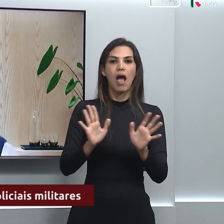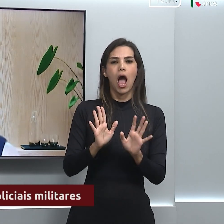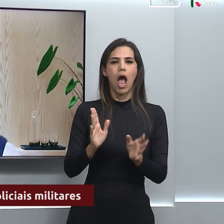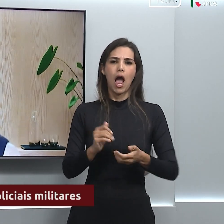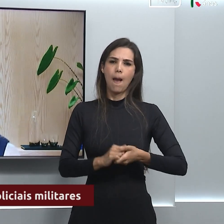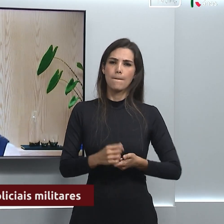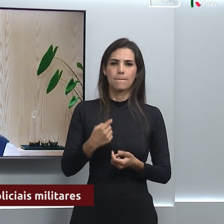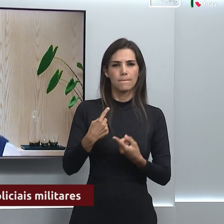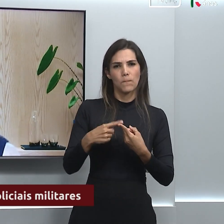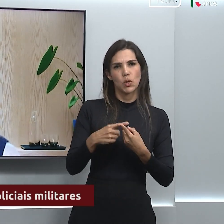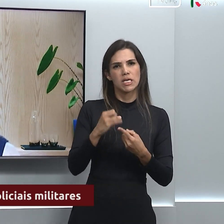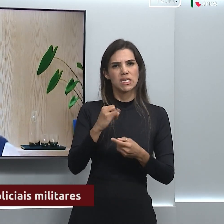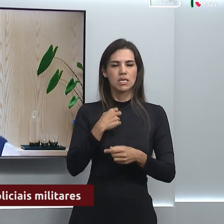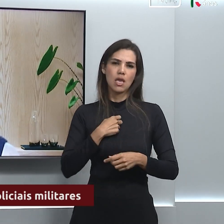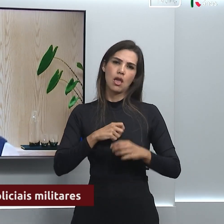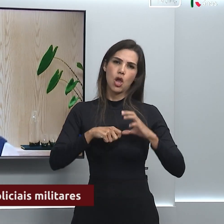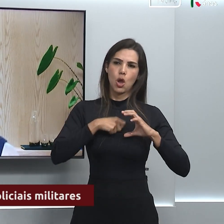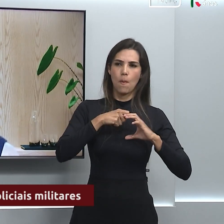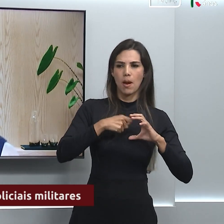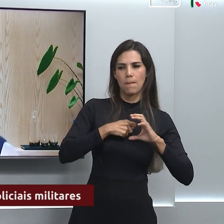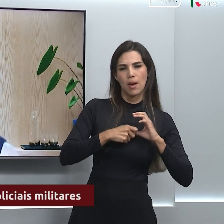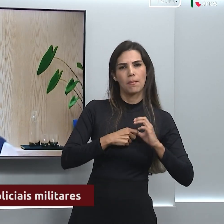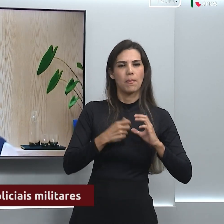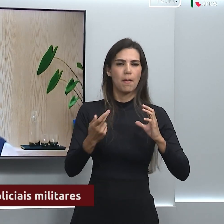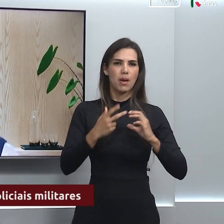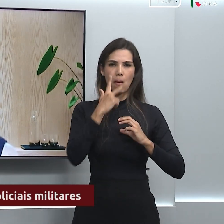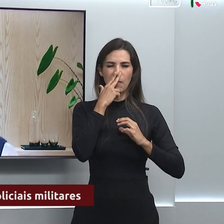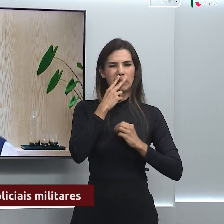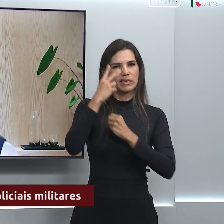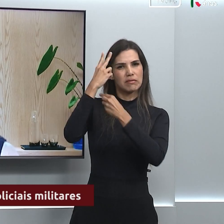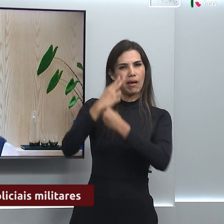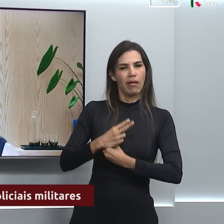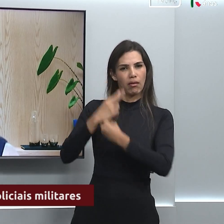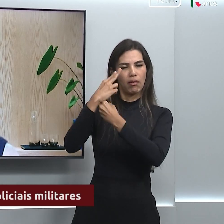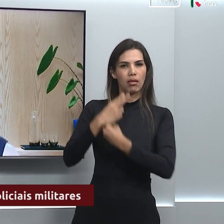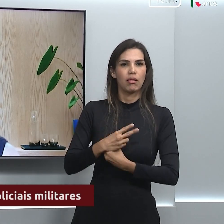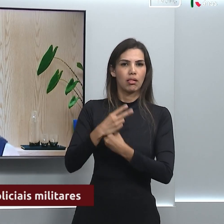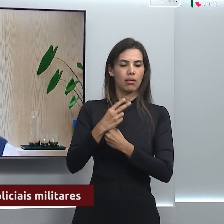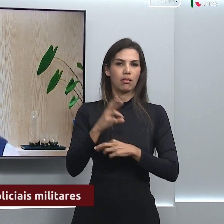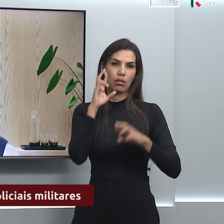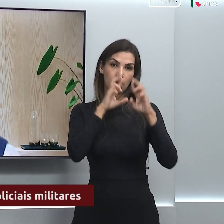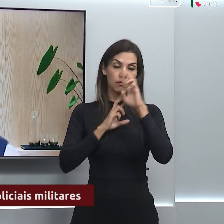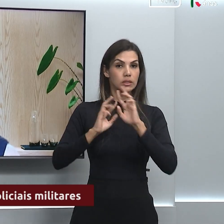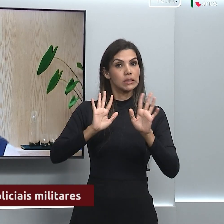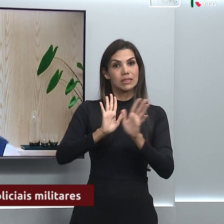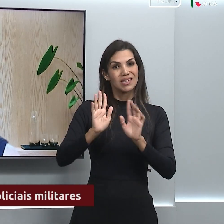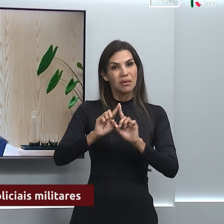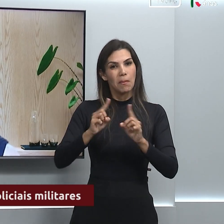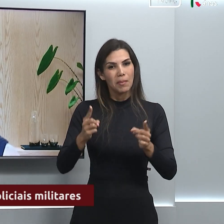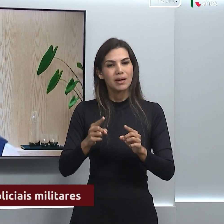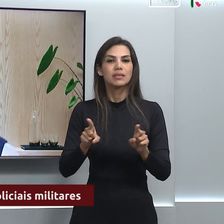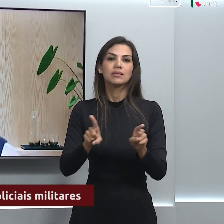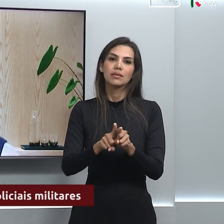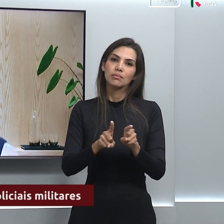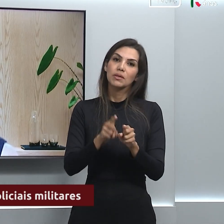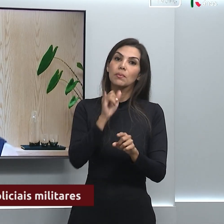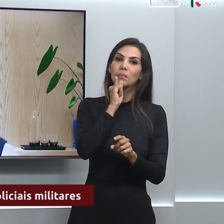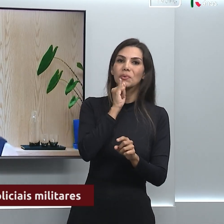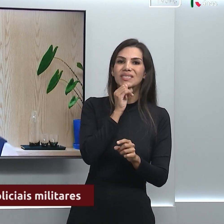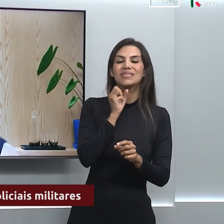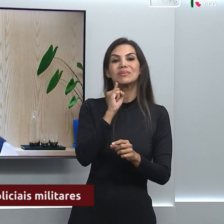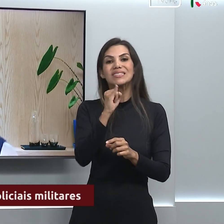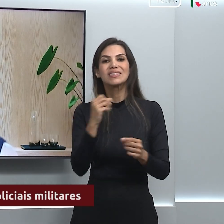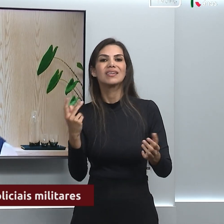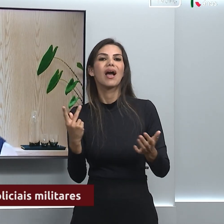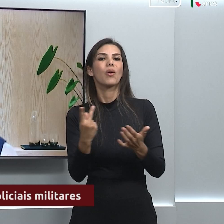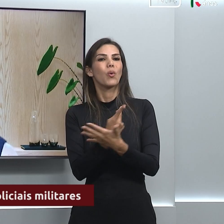entendem que eles têm que ter um salvo-conduto, na verdade não é isso, mas também a má utilização dessas imagens,